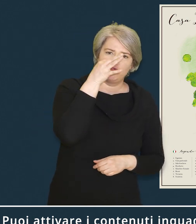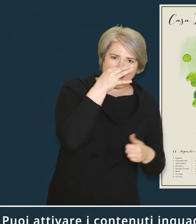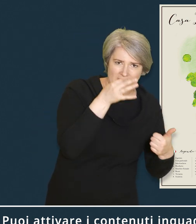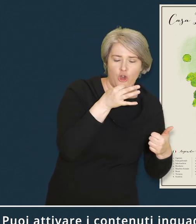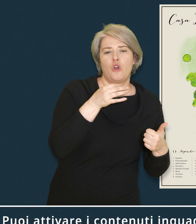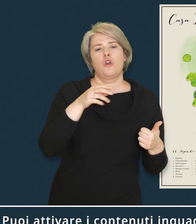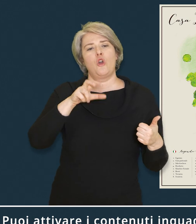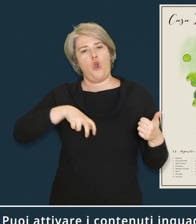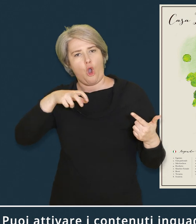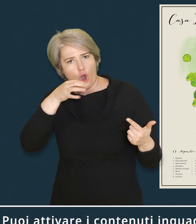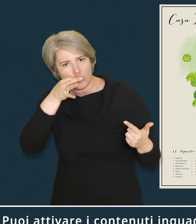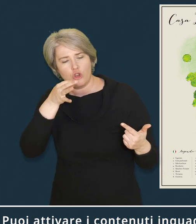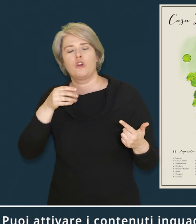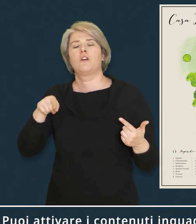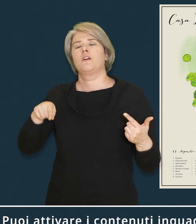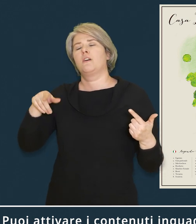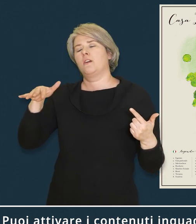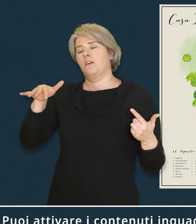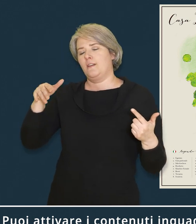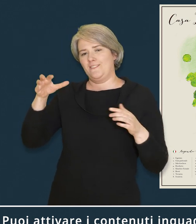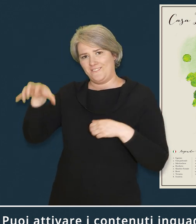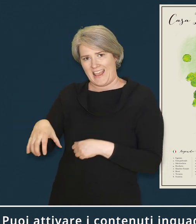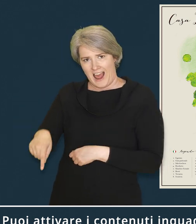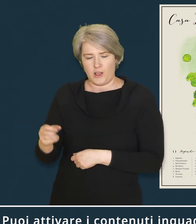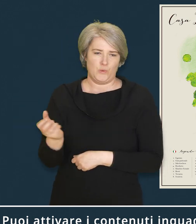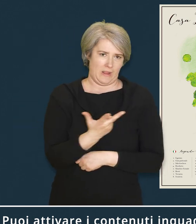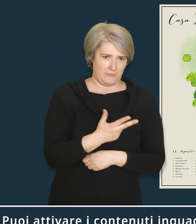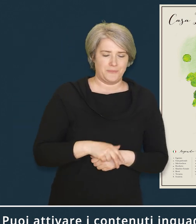giardino, all'orto e alla villa.